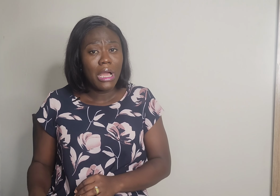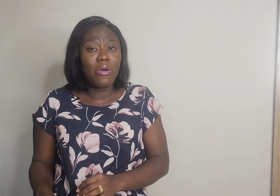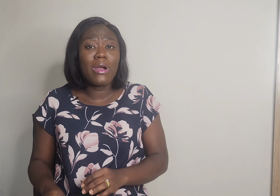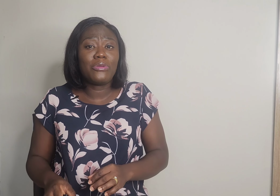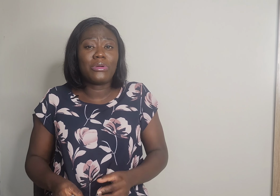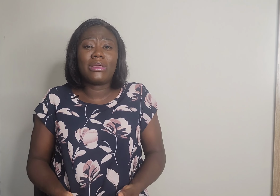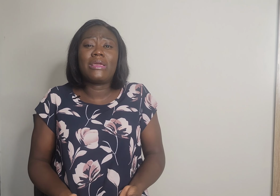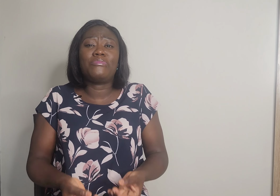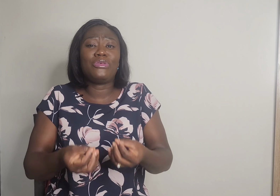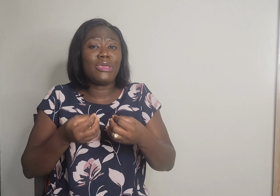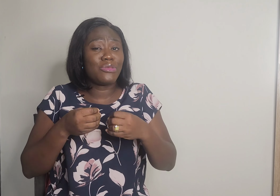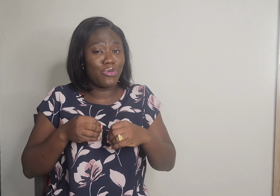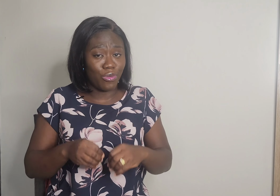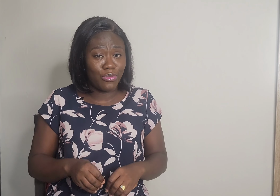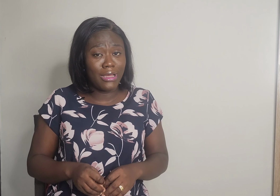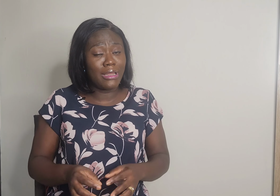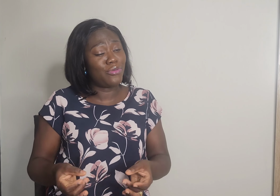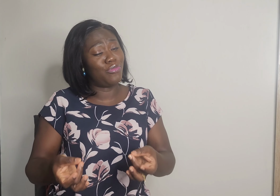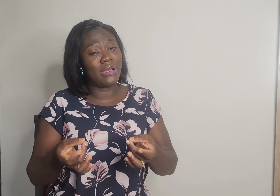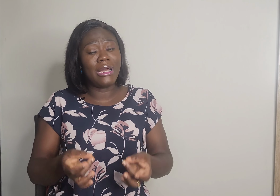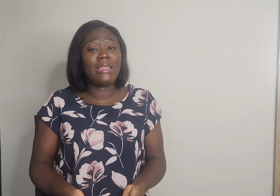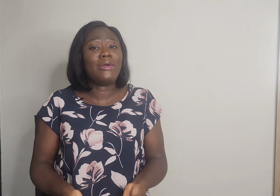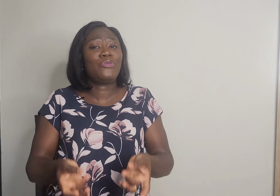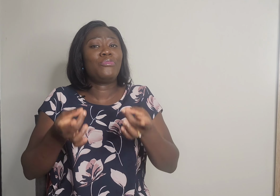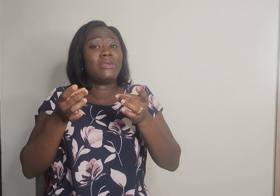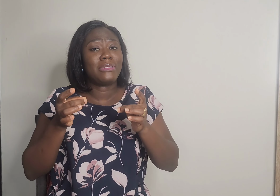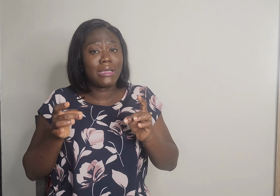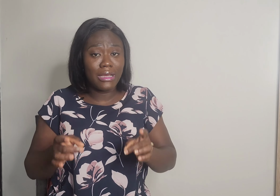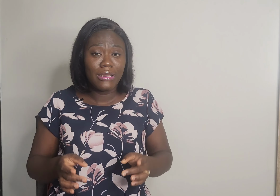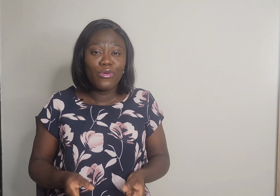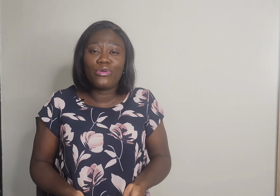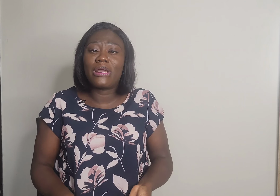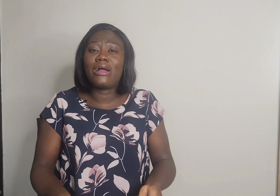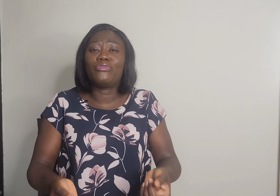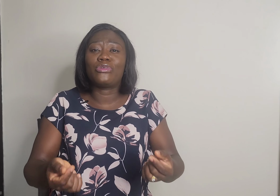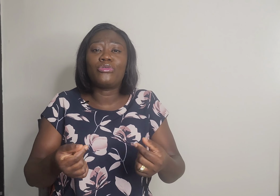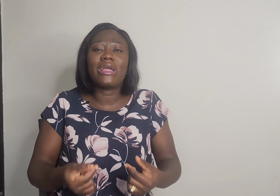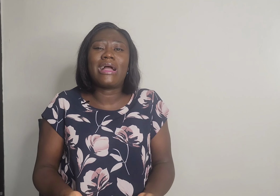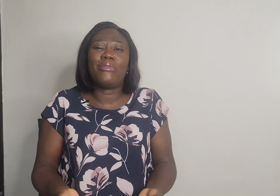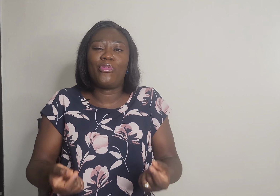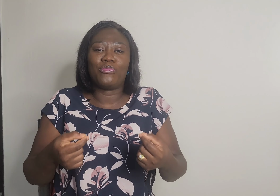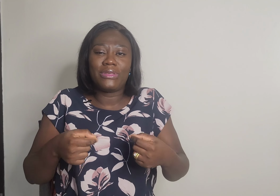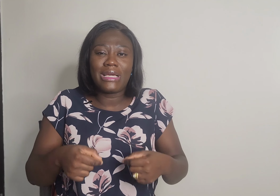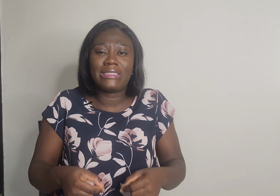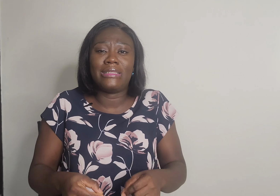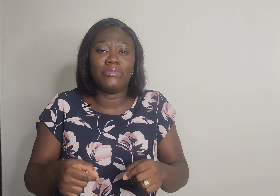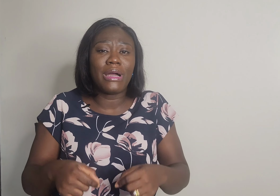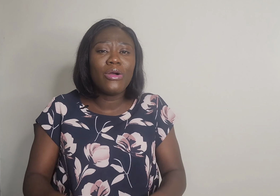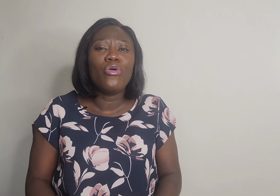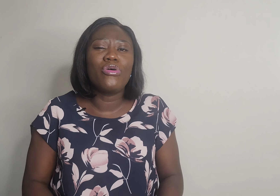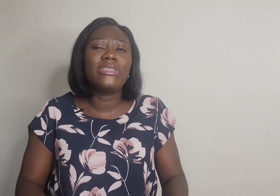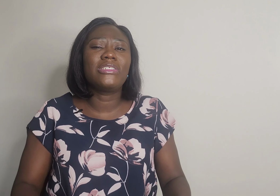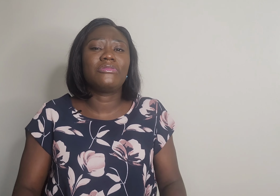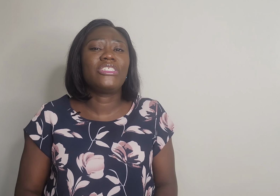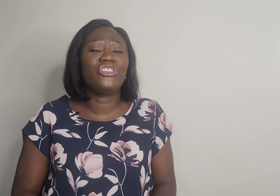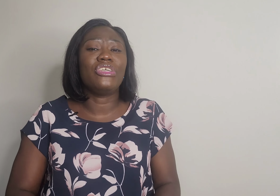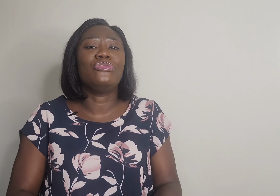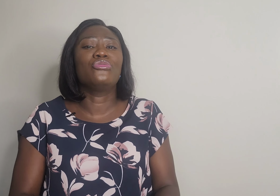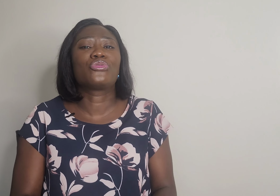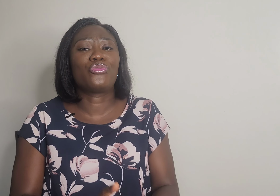Àwa náà gẹ́gẹ́ bí èèyàn alálùbáríkà ó yẹ ká mọ̀ bí a ṣe lè bá oríṣiríṣi èèyàn